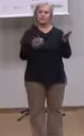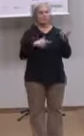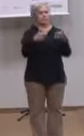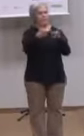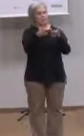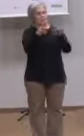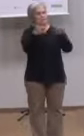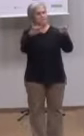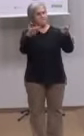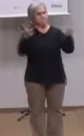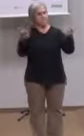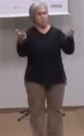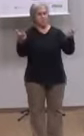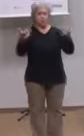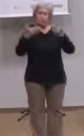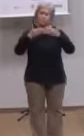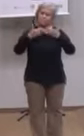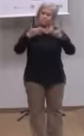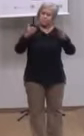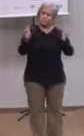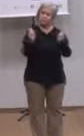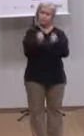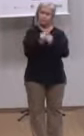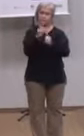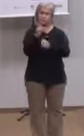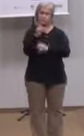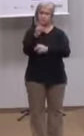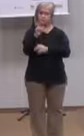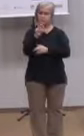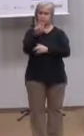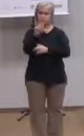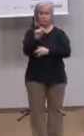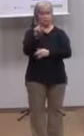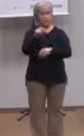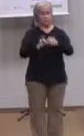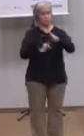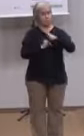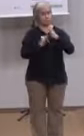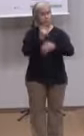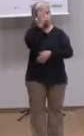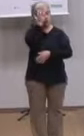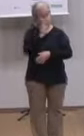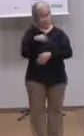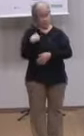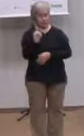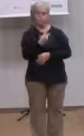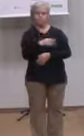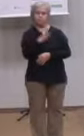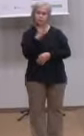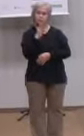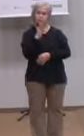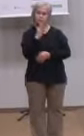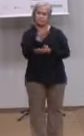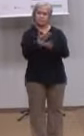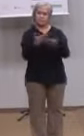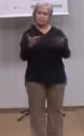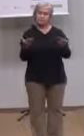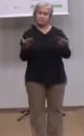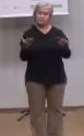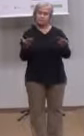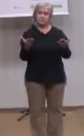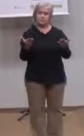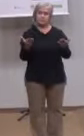proporção mais ampla com a Brela, que é uma instituição séria que a gente conhece, e por que